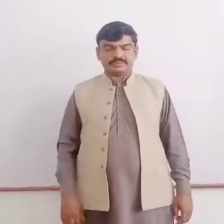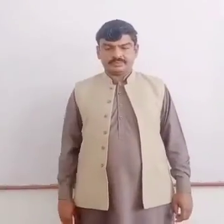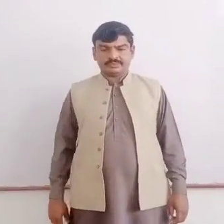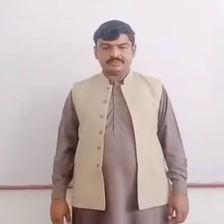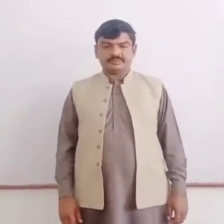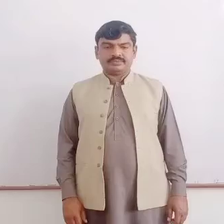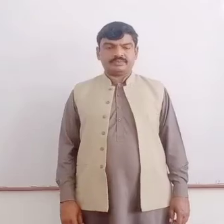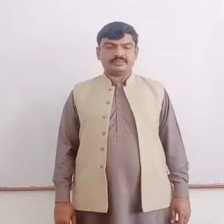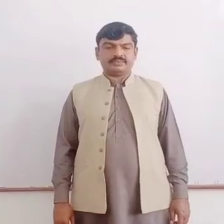मुहताज,